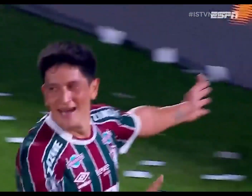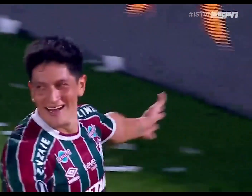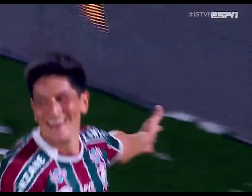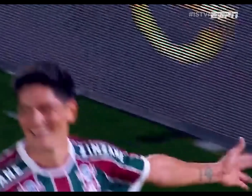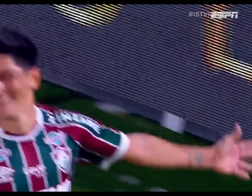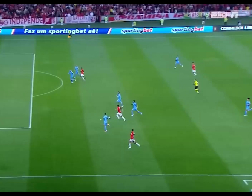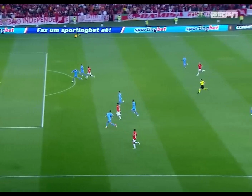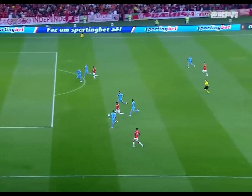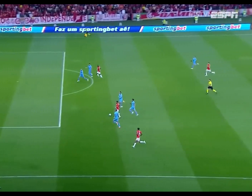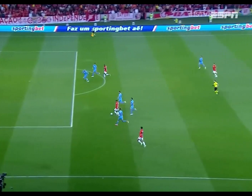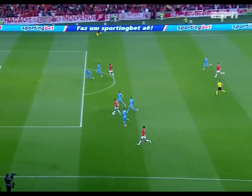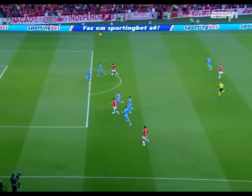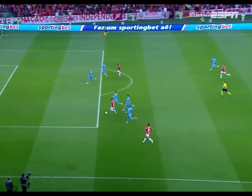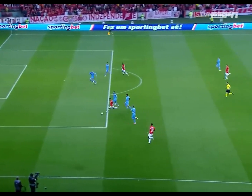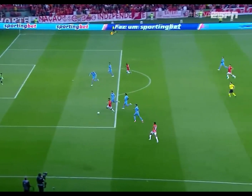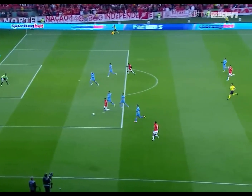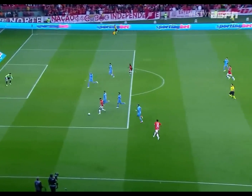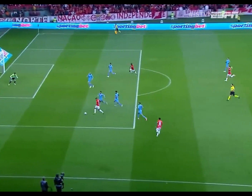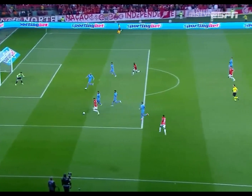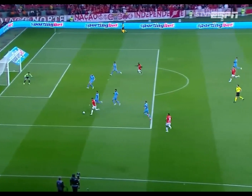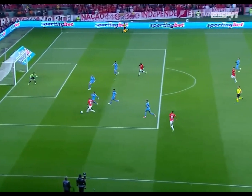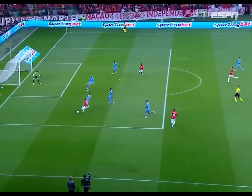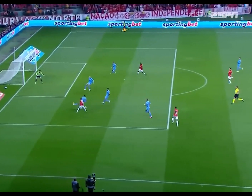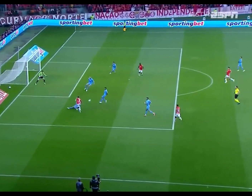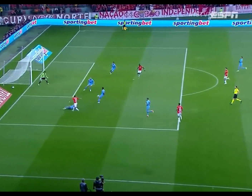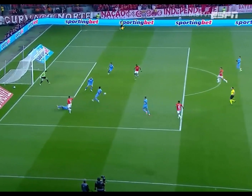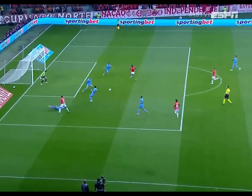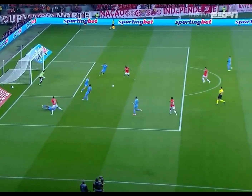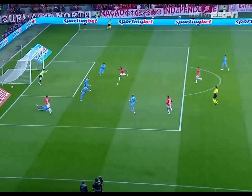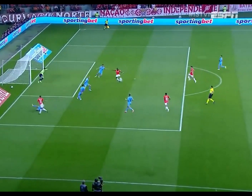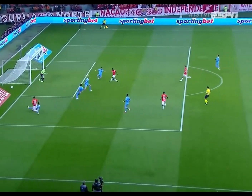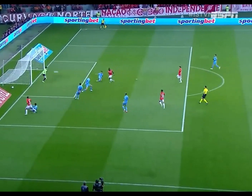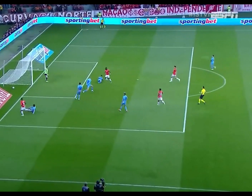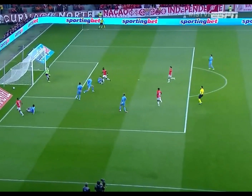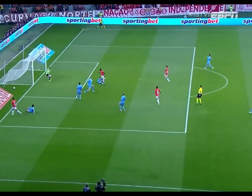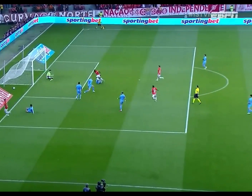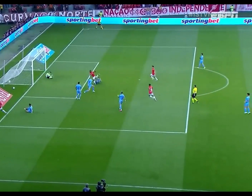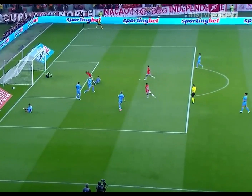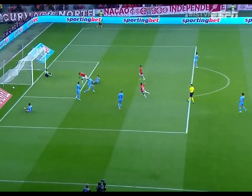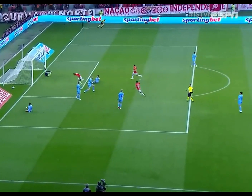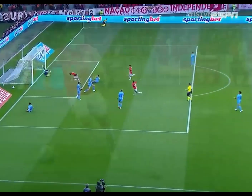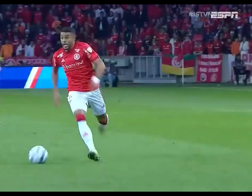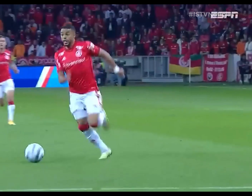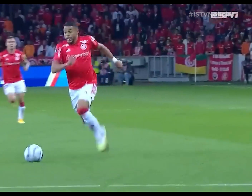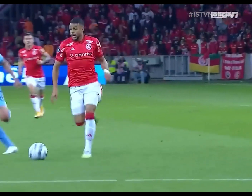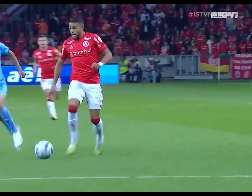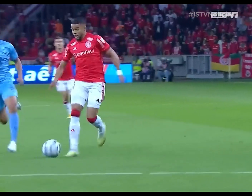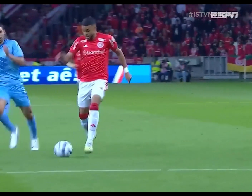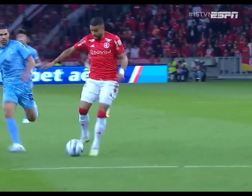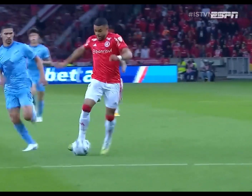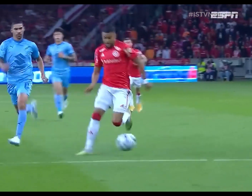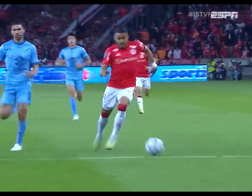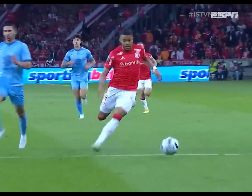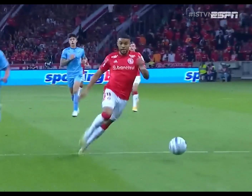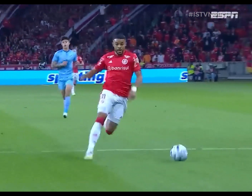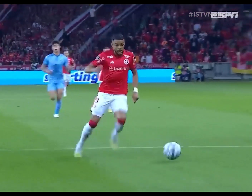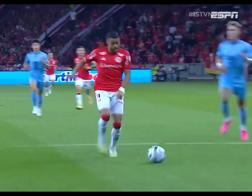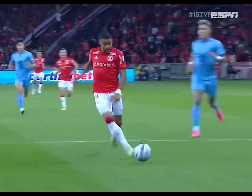história. Para o Flu, é sobre eliminar um trauma, pois a primeira e única final foi uma derrota dolorosa em pleno Maracanã em